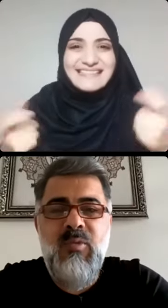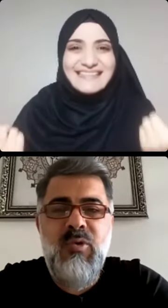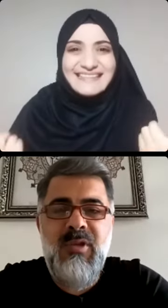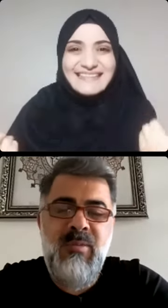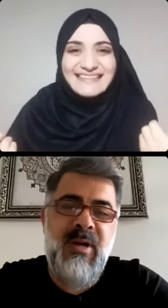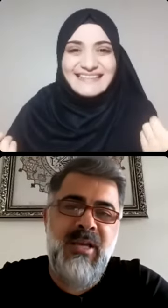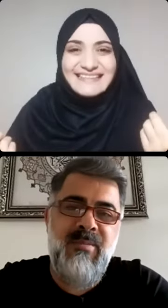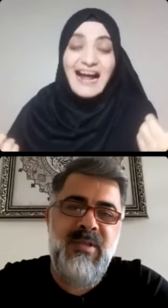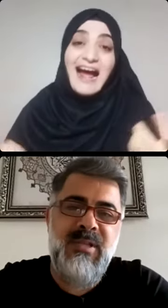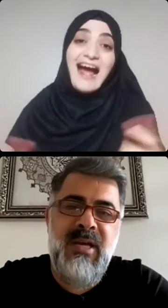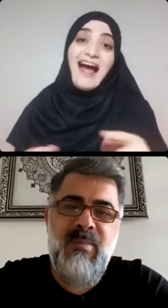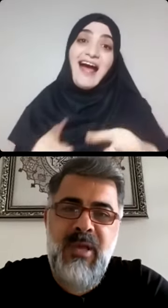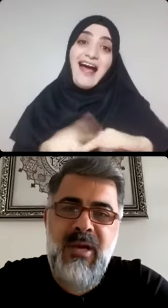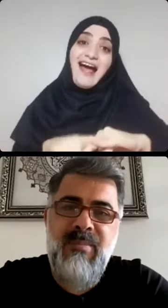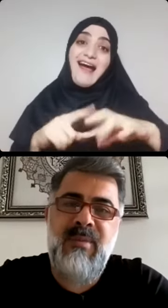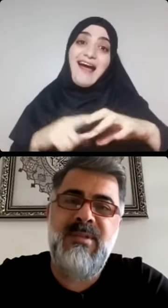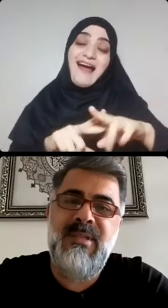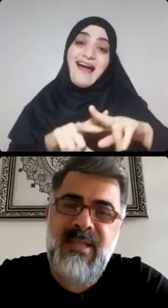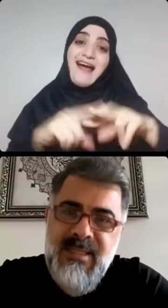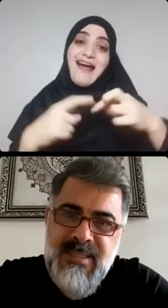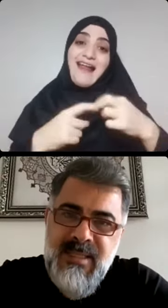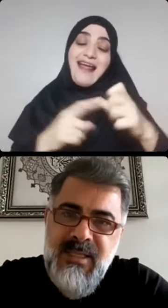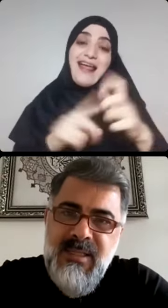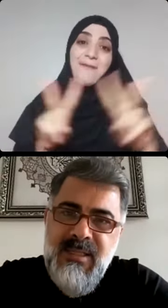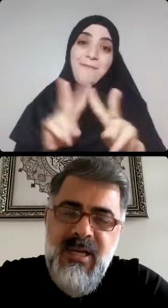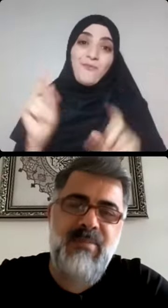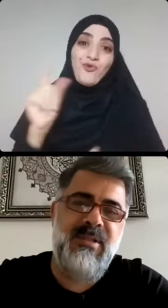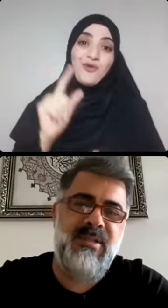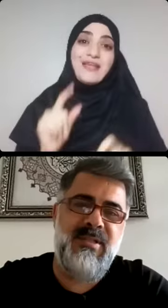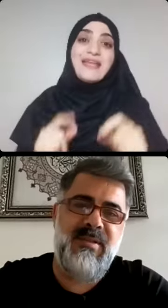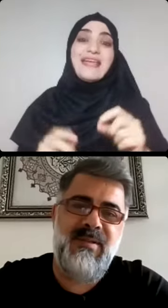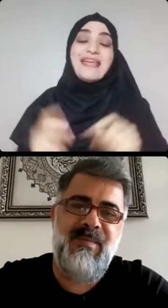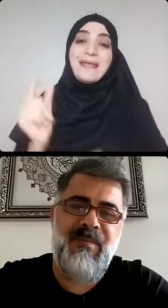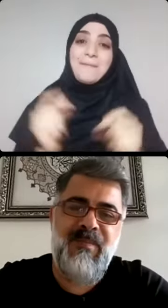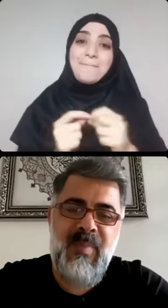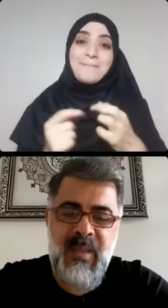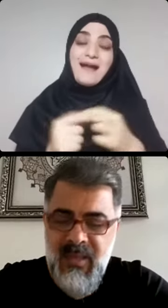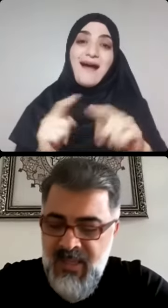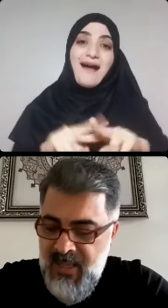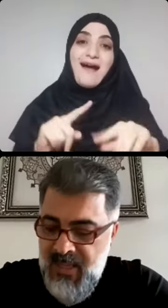Harem-i İbrahim'dir. Yani Peygamberimizin dedesinin kabridir.